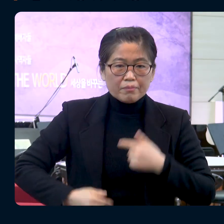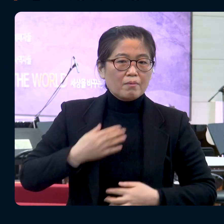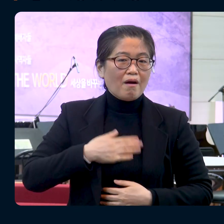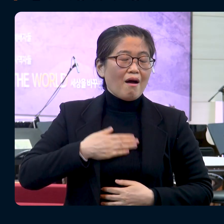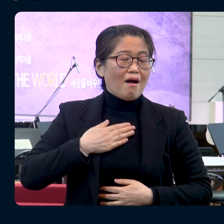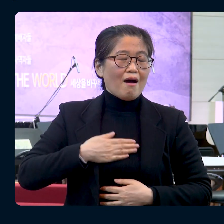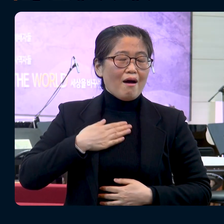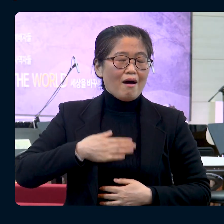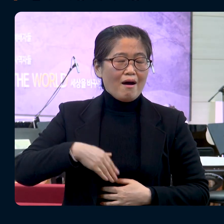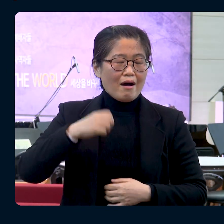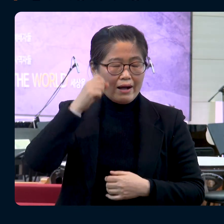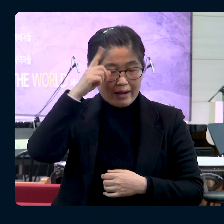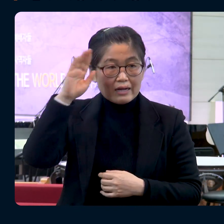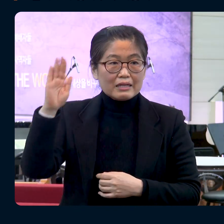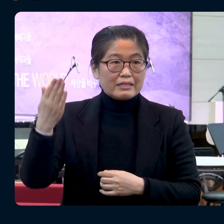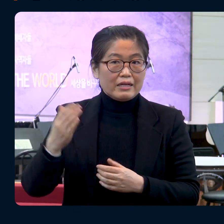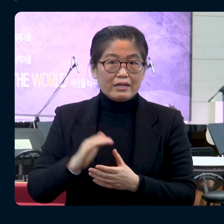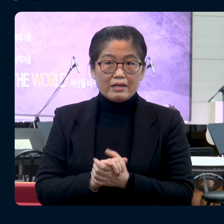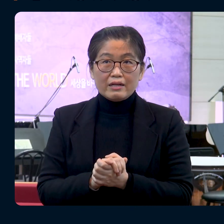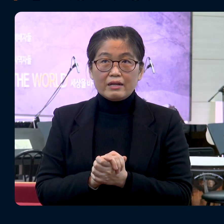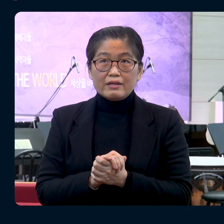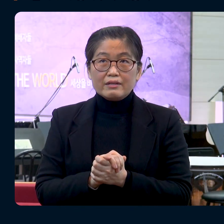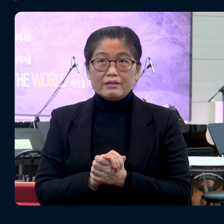해봐야만, 그래만 누릴 수 있는 기쁨이 있어요.